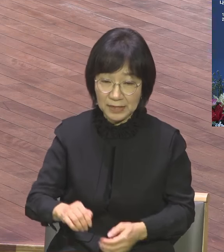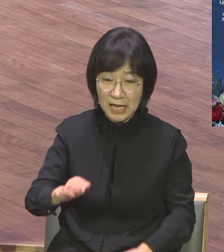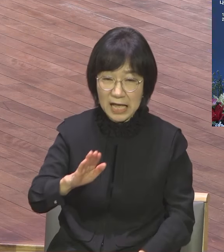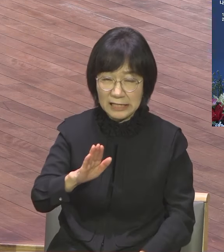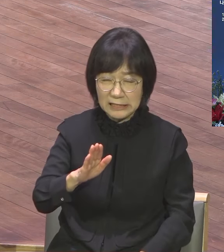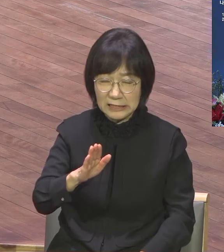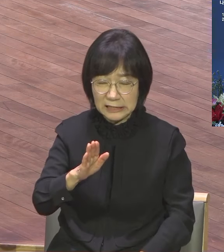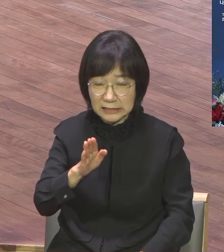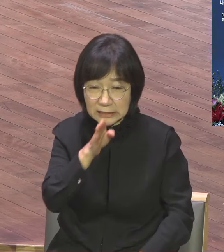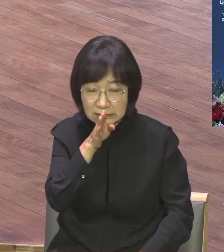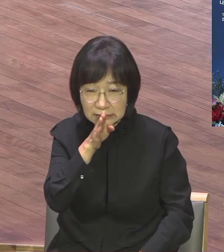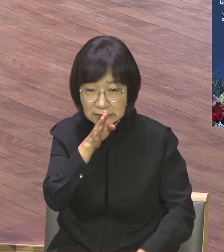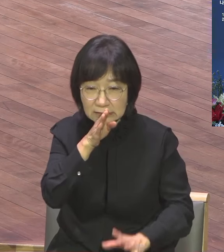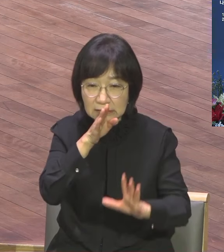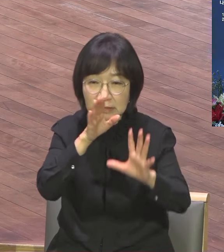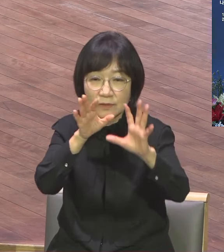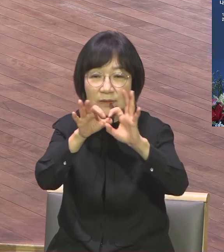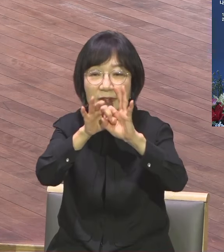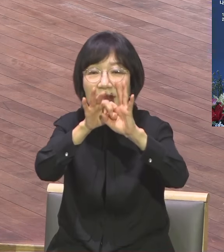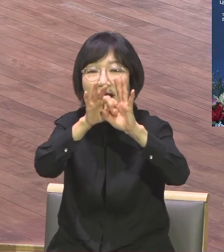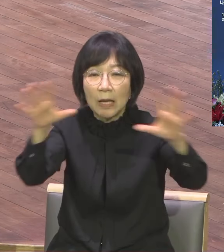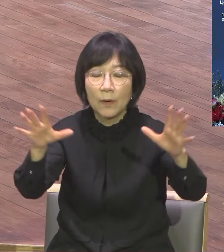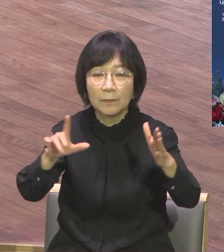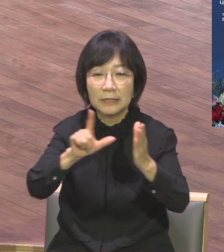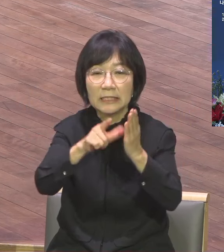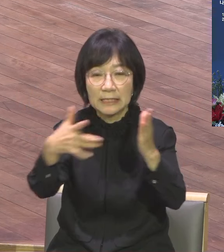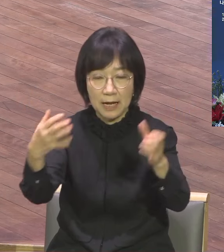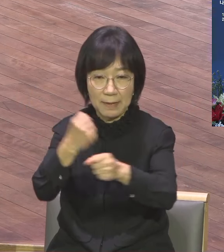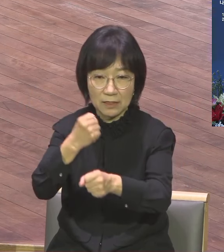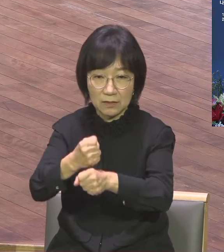진실이 없어져 버렸어. 어느 것이 진실인지 몰라.